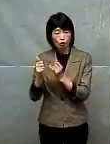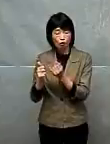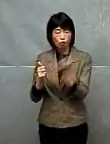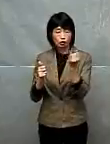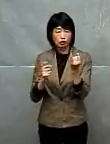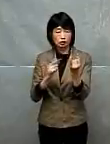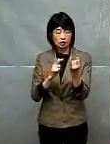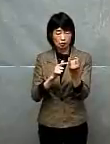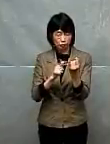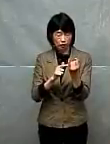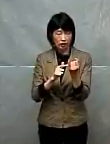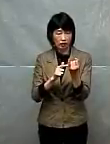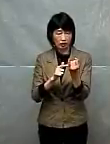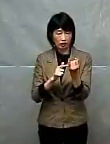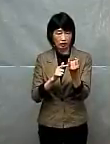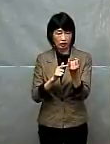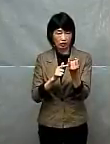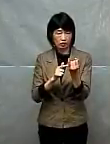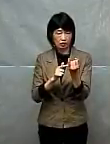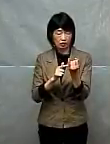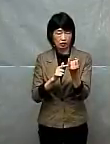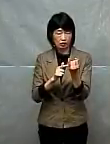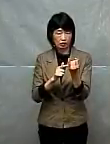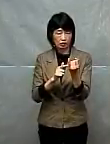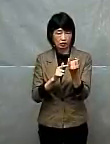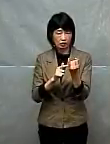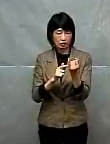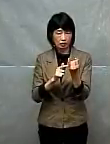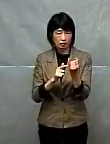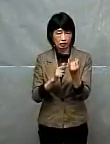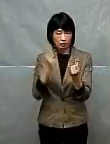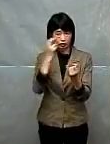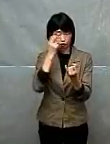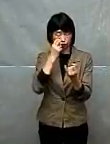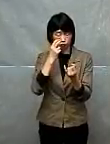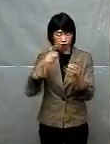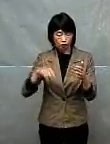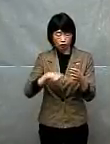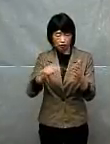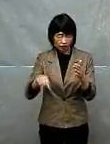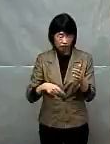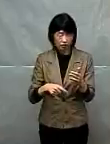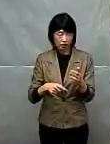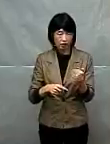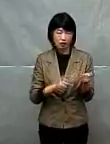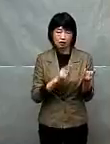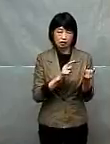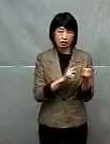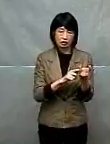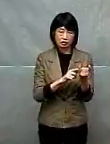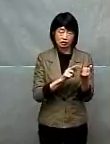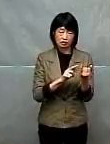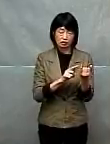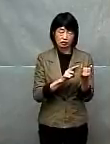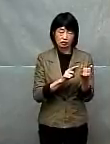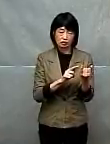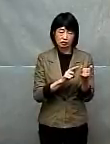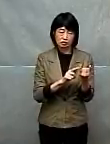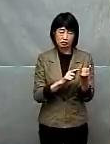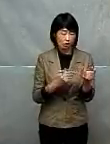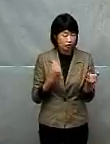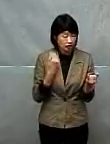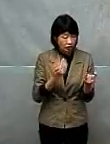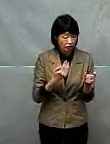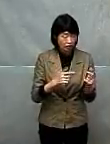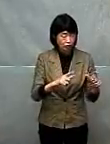階話を聞く中で取り乱してしまって話をしてくれないというようなことを安倍さんが説明されていた部分もあったり